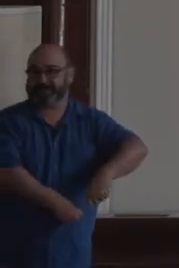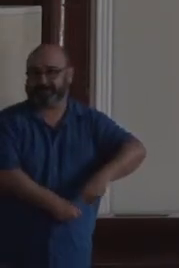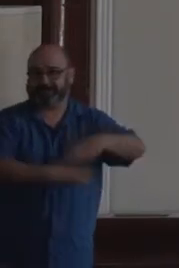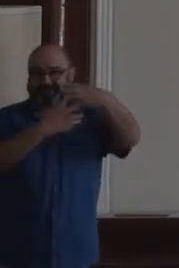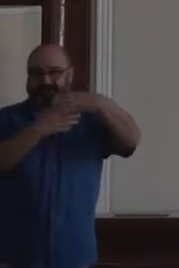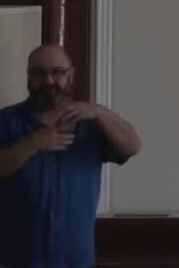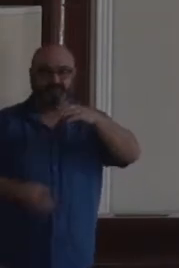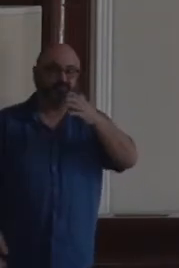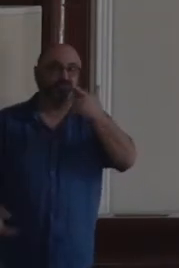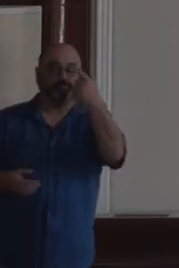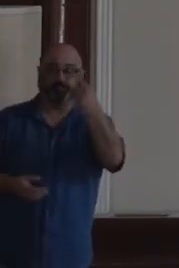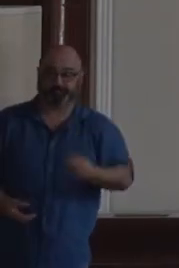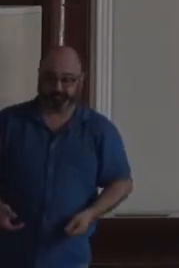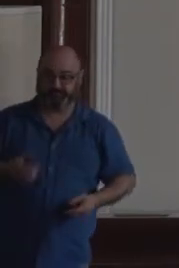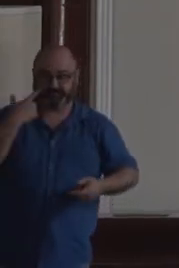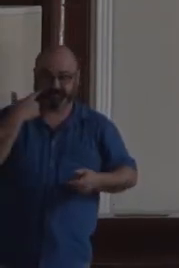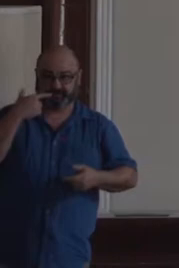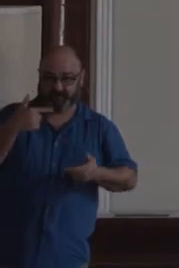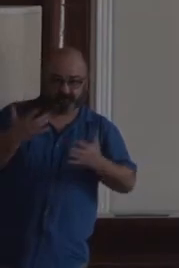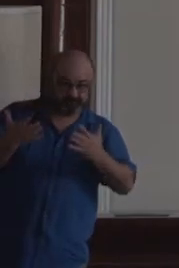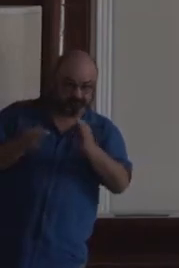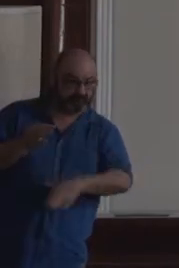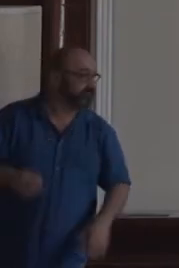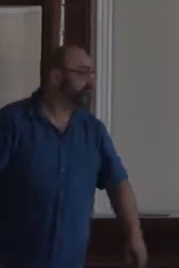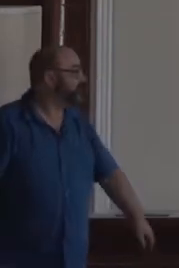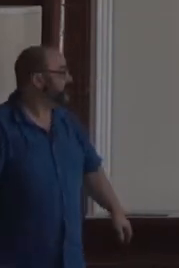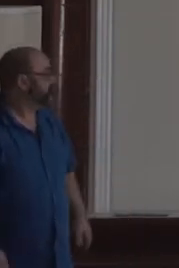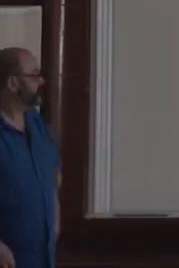tuples qui correspondent à ça.